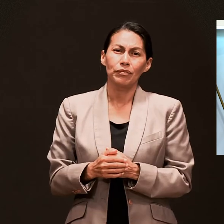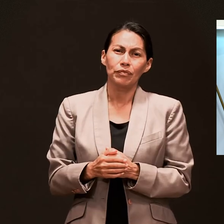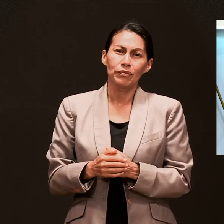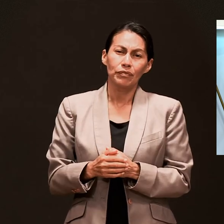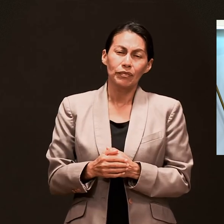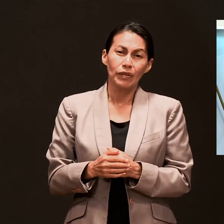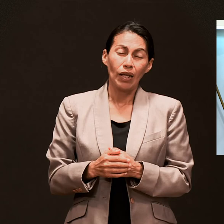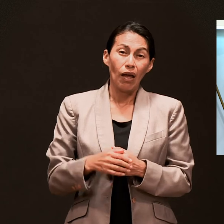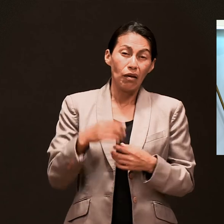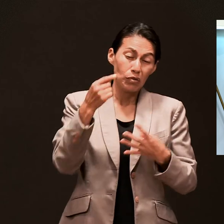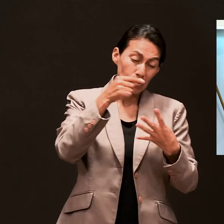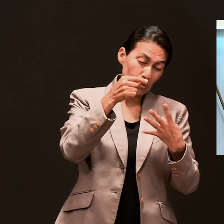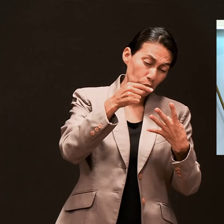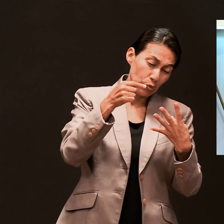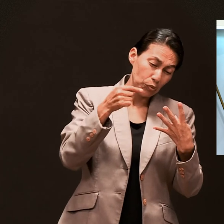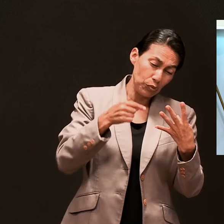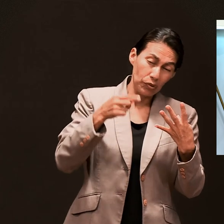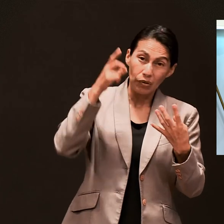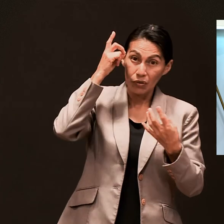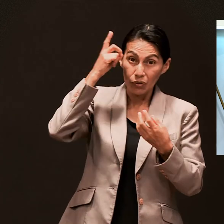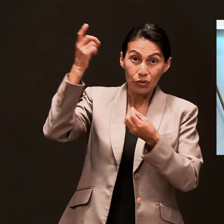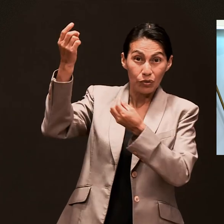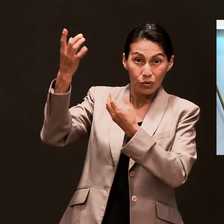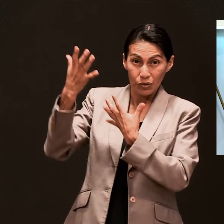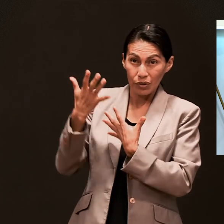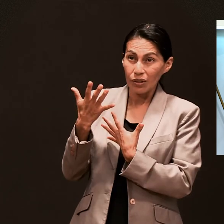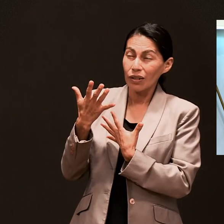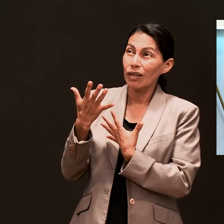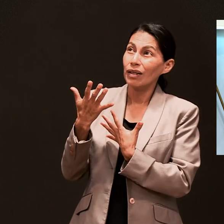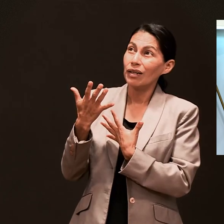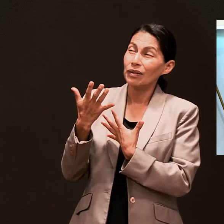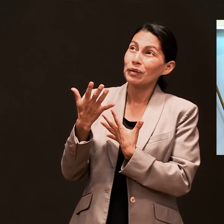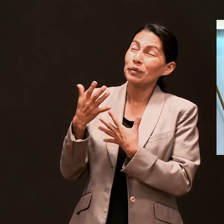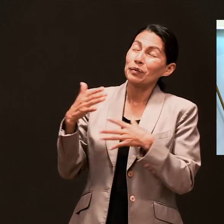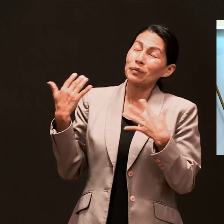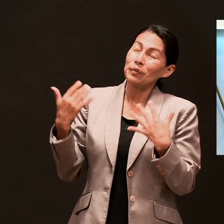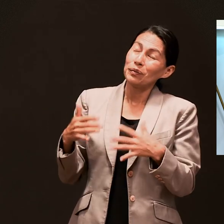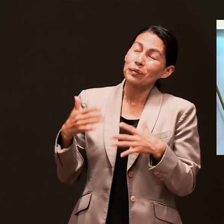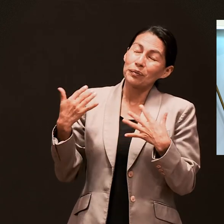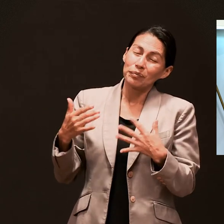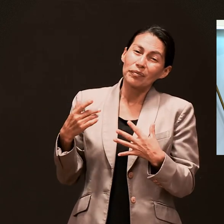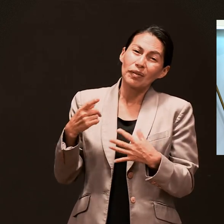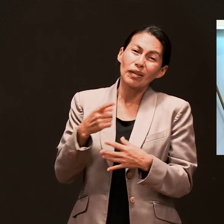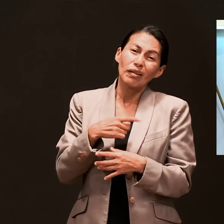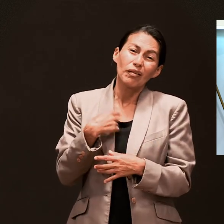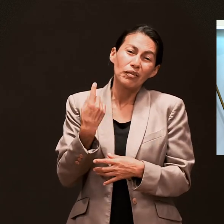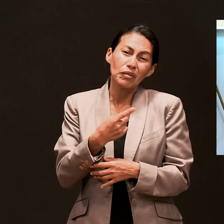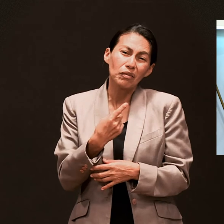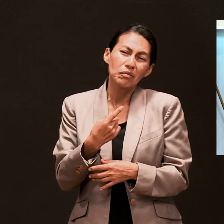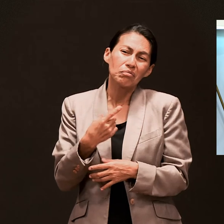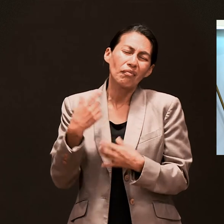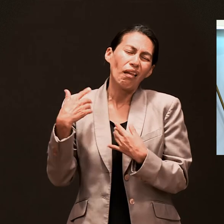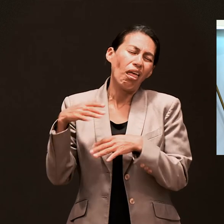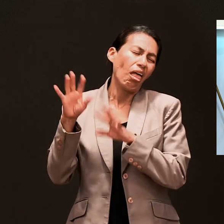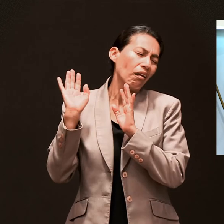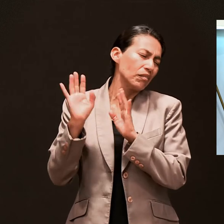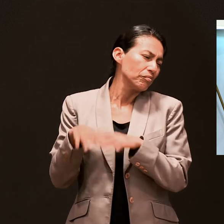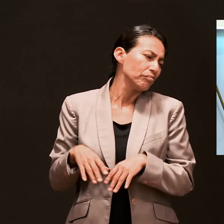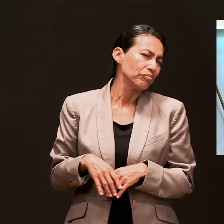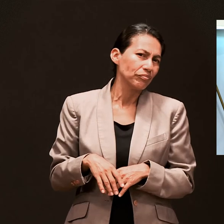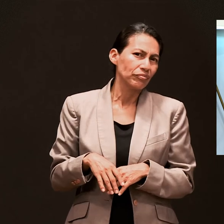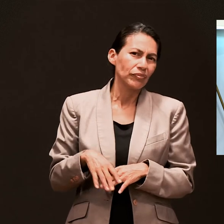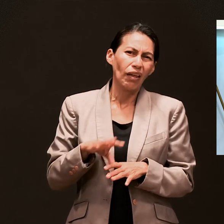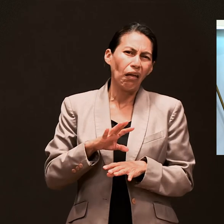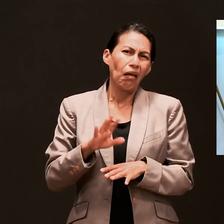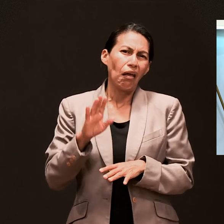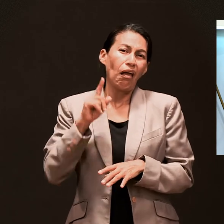de agradecimientos porque hay muchas cosas que hemos recibido de los cuales los tomamos como